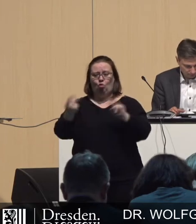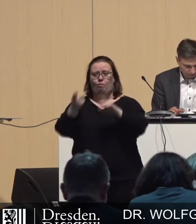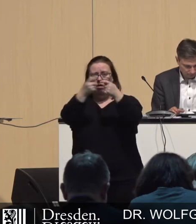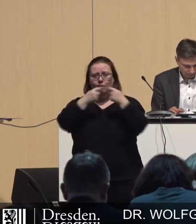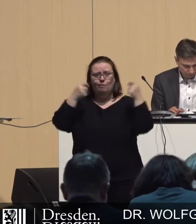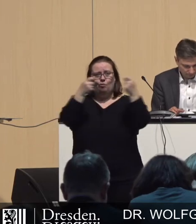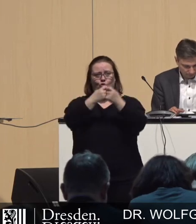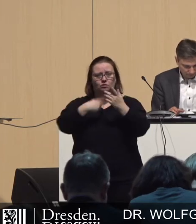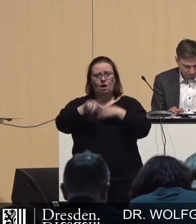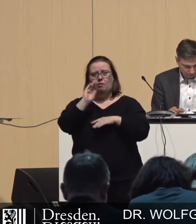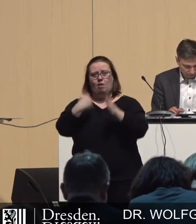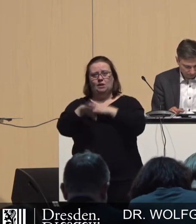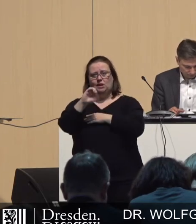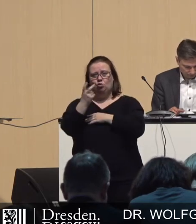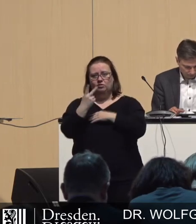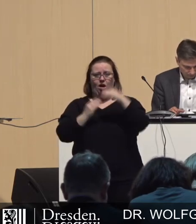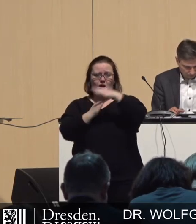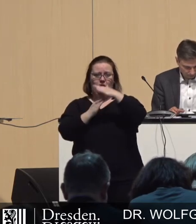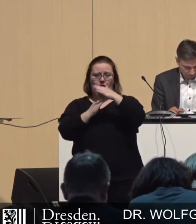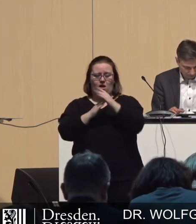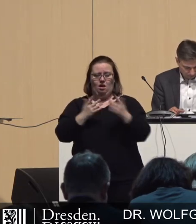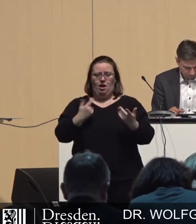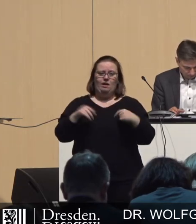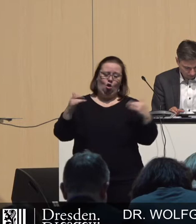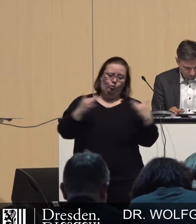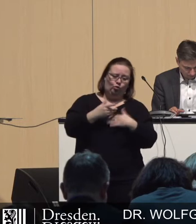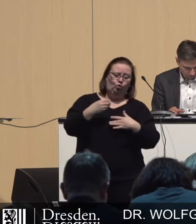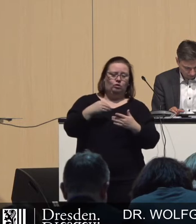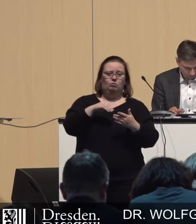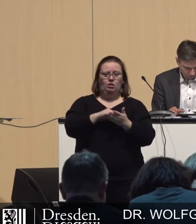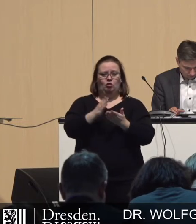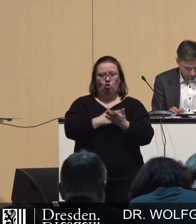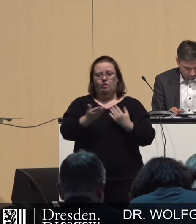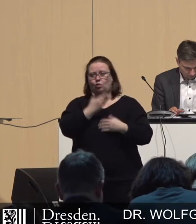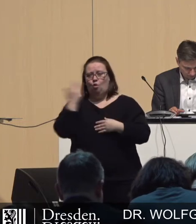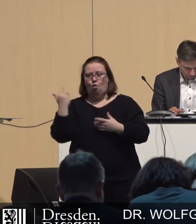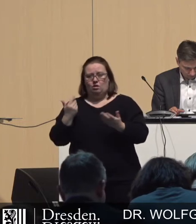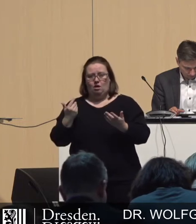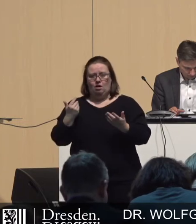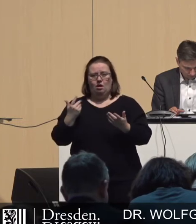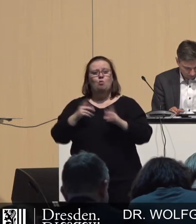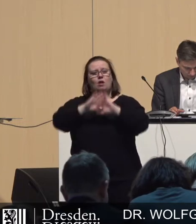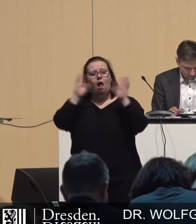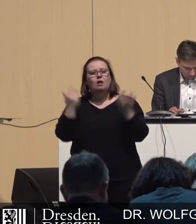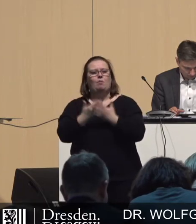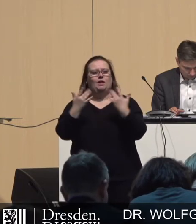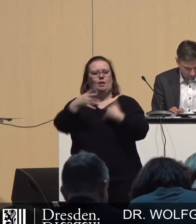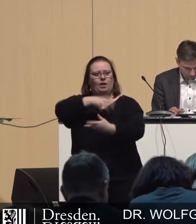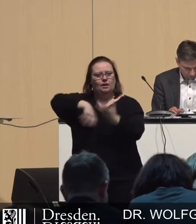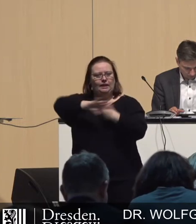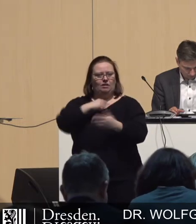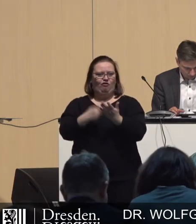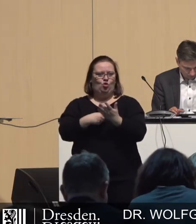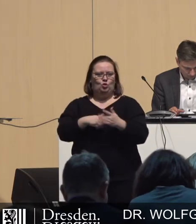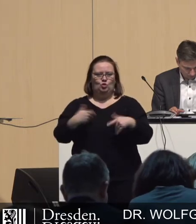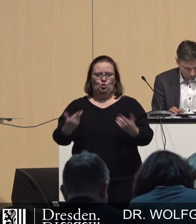in Richtung schärferer CO2-Bepreisung. Ob mit grüner Regierungsbeteiligung oder ohne, die Verschärfung der Klimakrise wird das